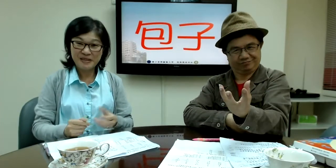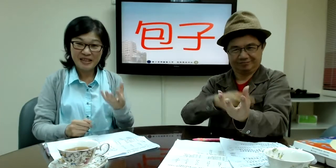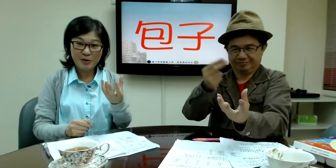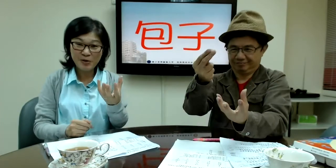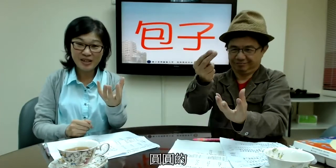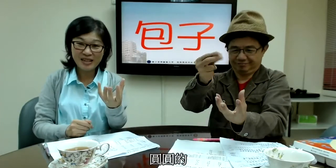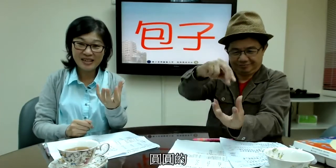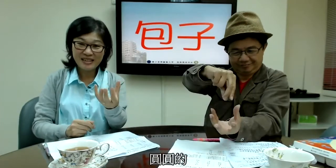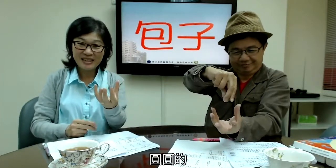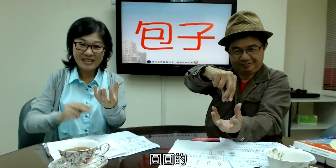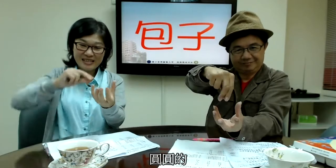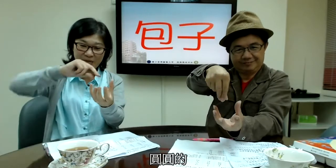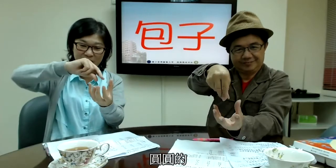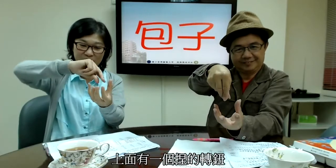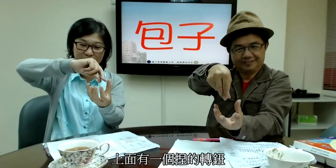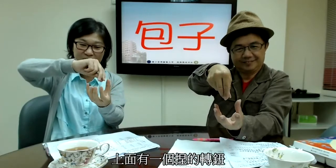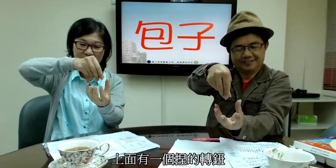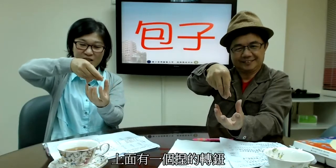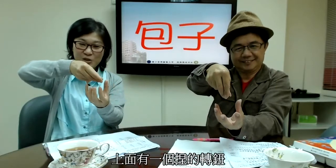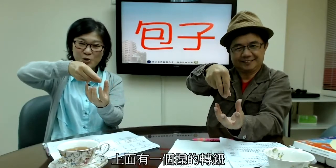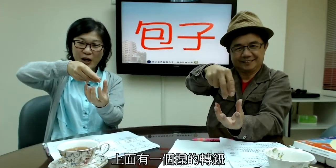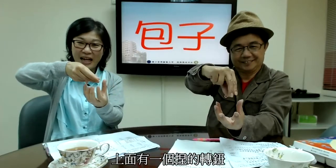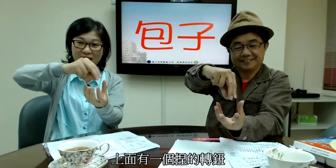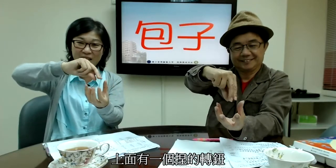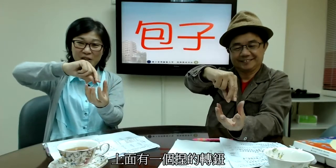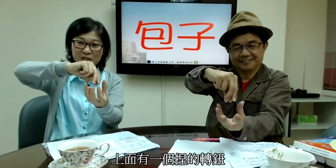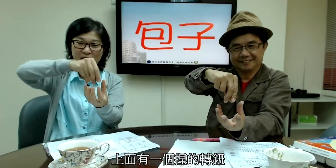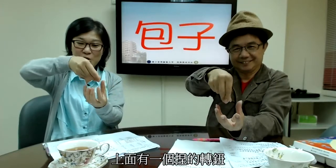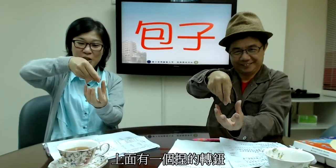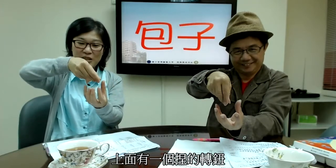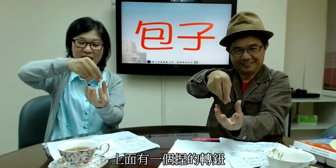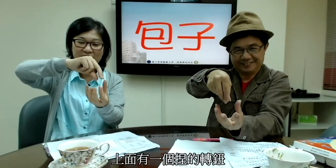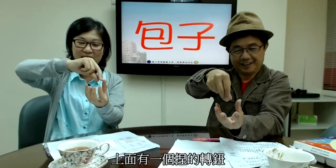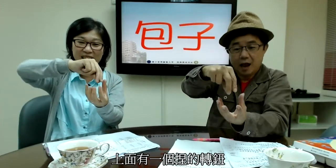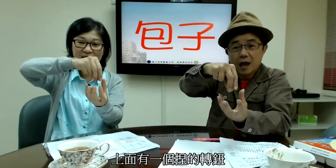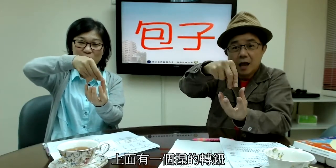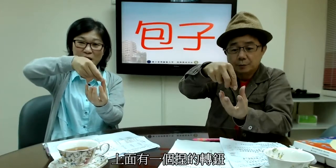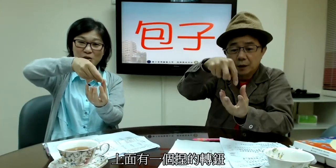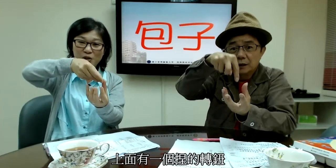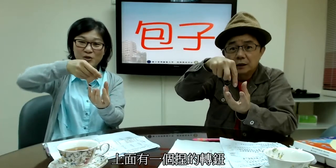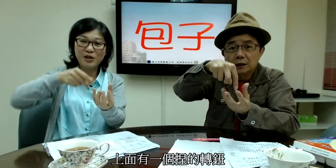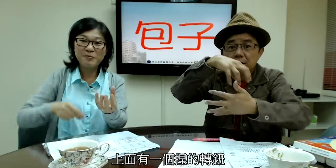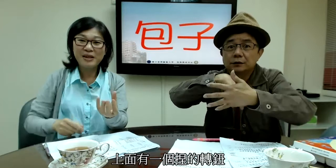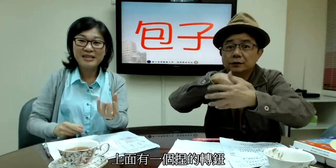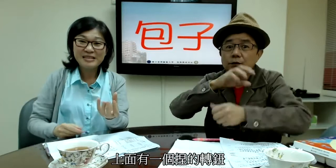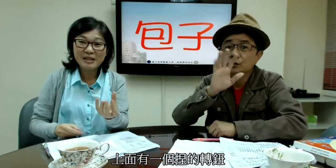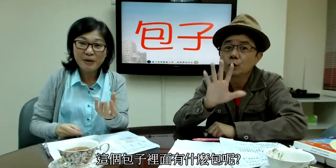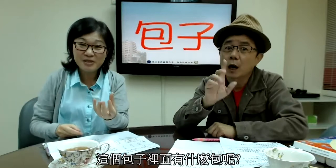圆圆的，上面有一个转，有一个捏的一个转钮哦。这个包子里